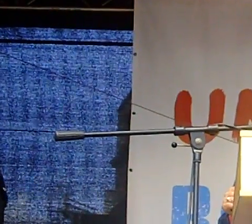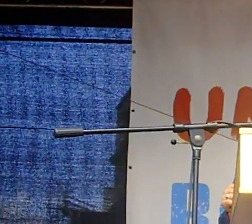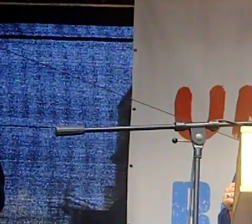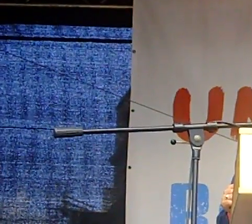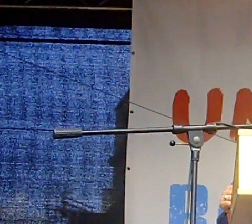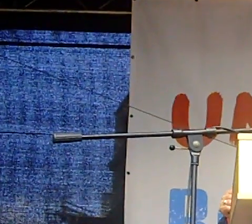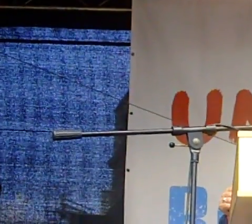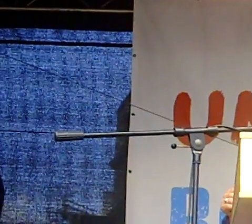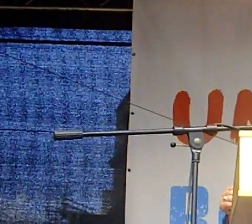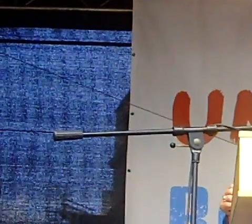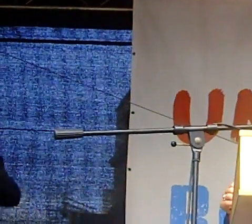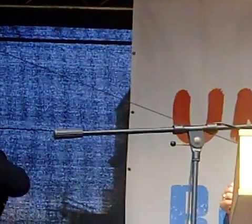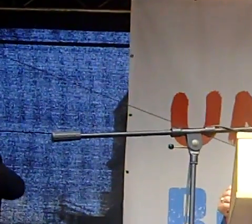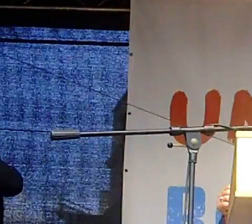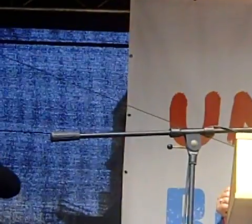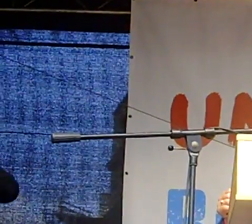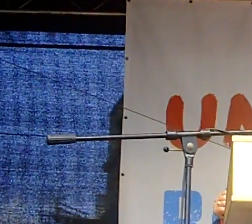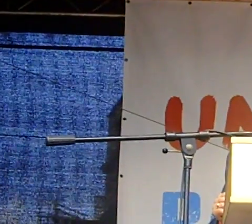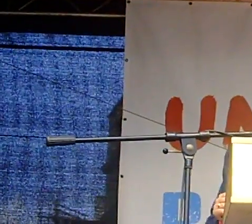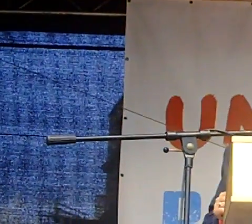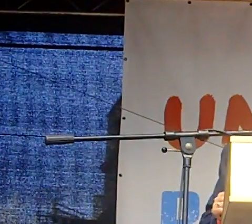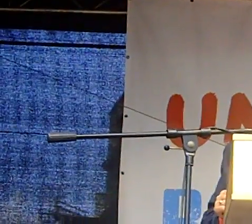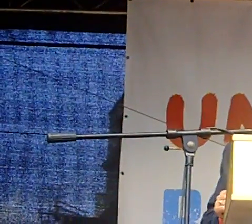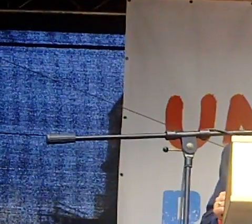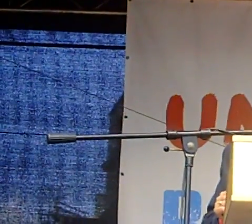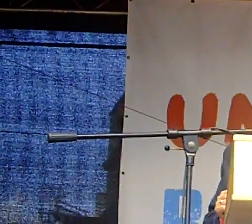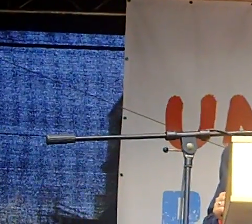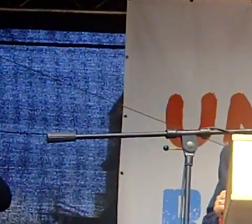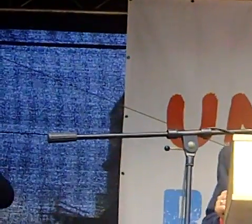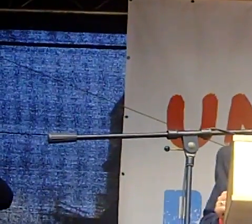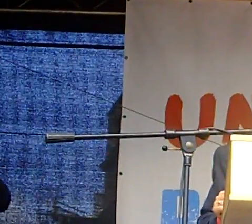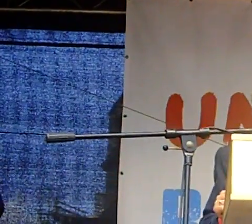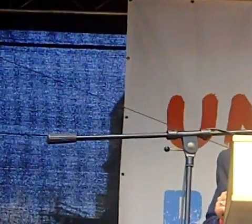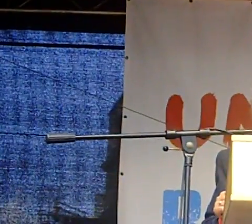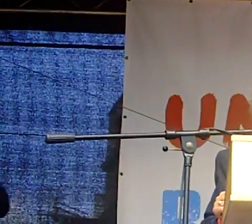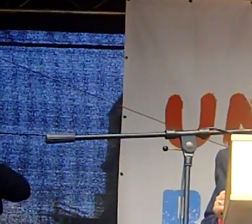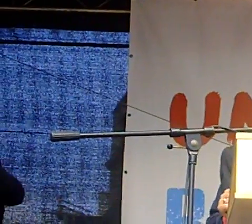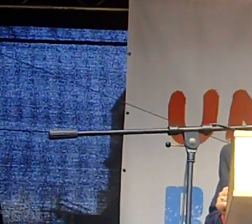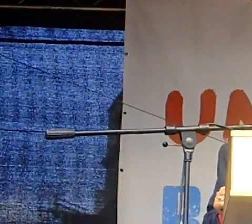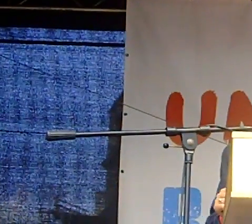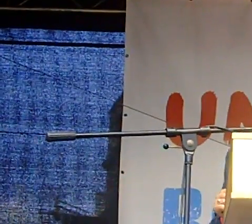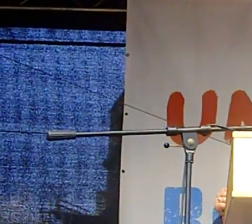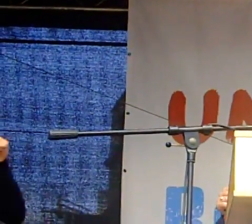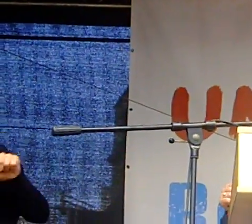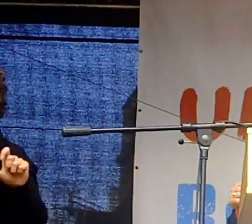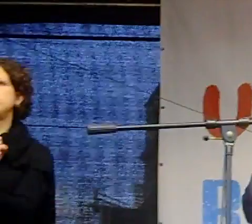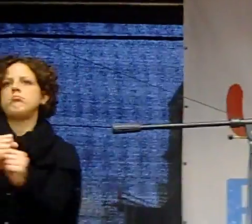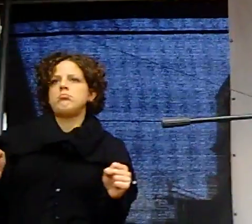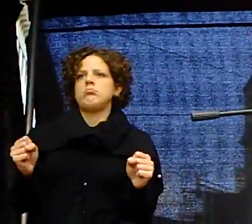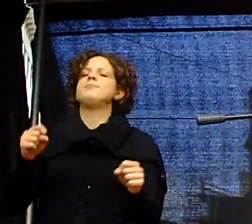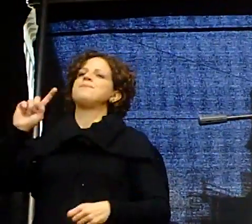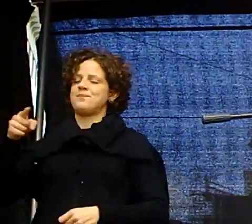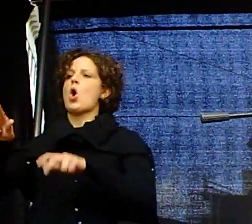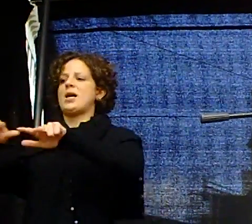Ort, die diese Veranstaltung überhaupt erst möglich gemacht haben. Allen voran den Organisatoren im